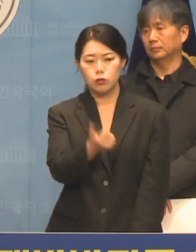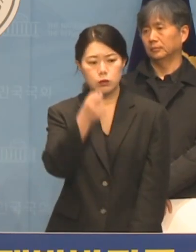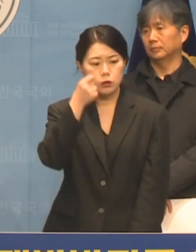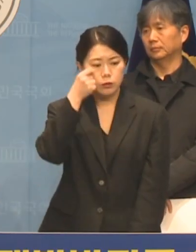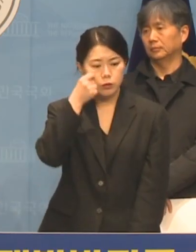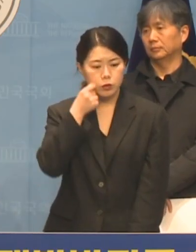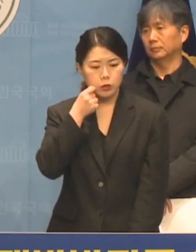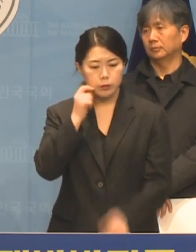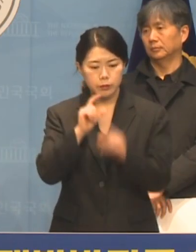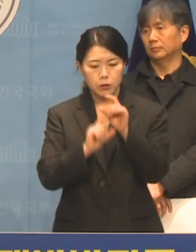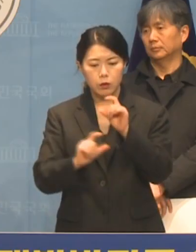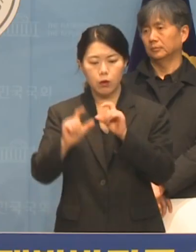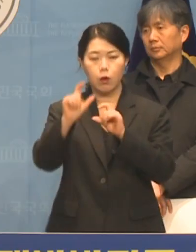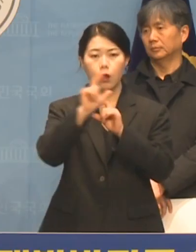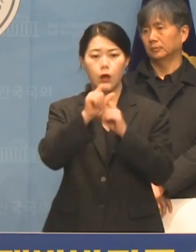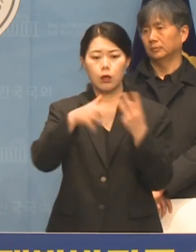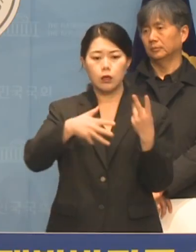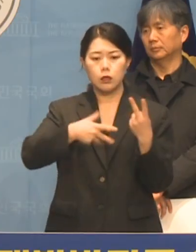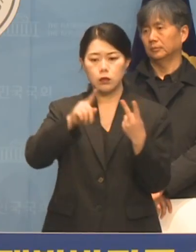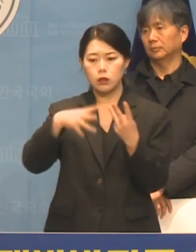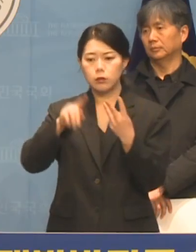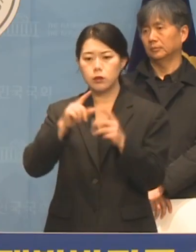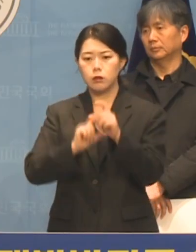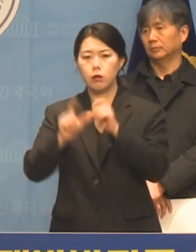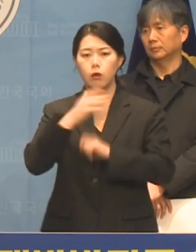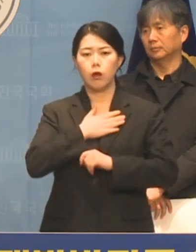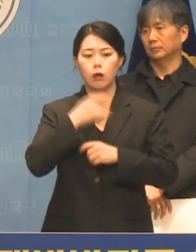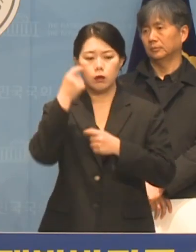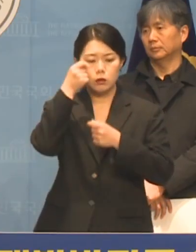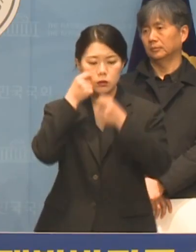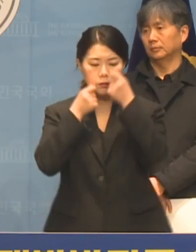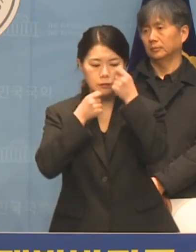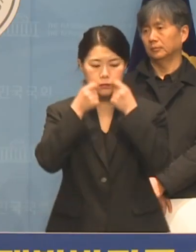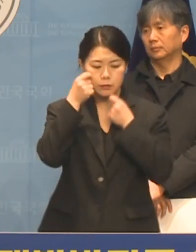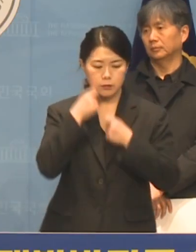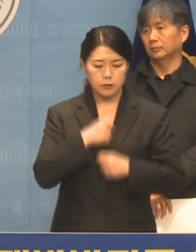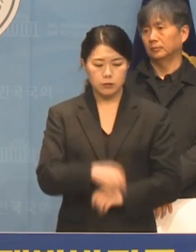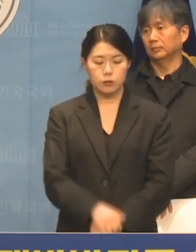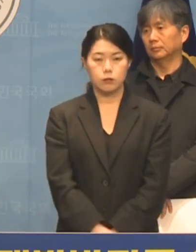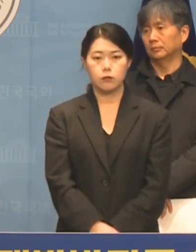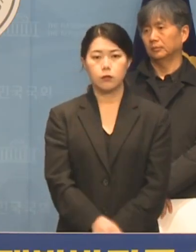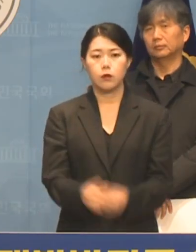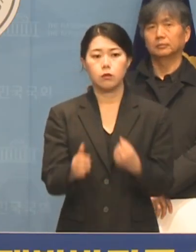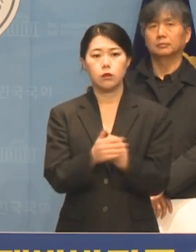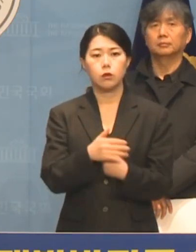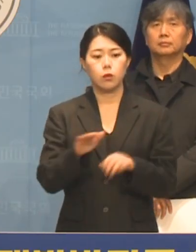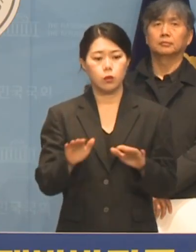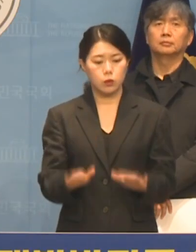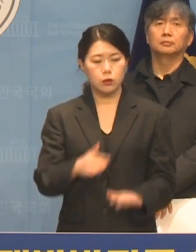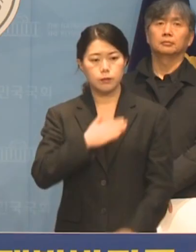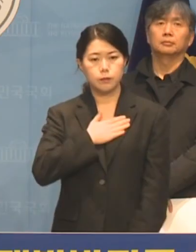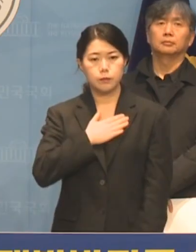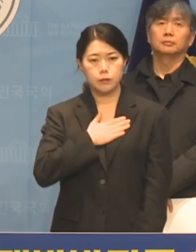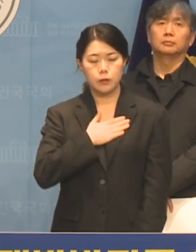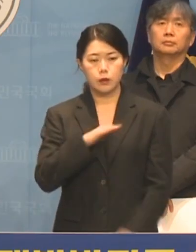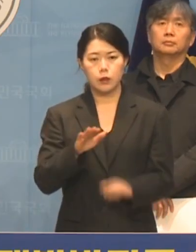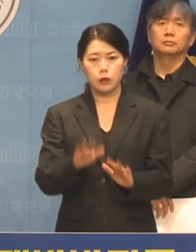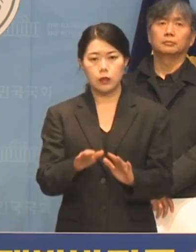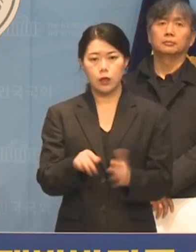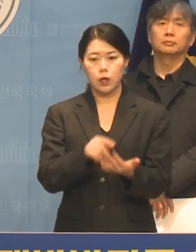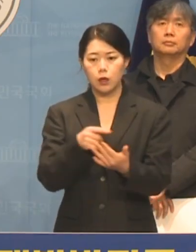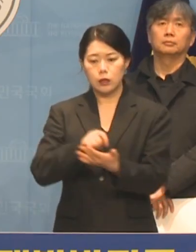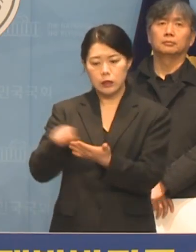더해 2차, 3차 상처가 되었습니다. 그래서 저는 오늘 재해조사 의견서